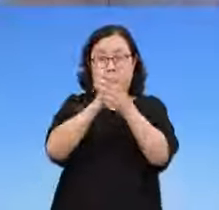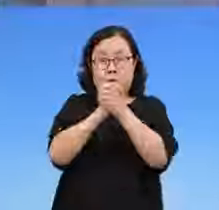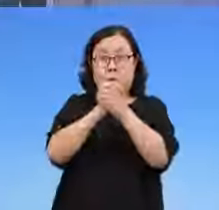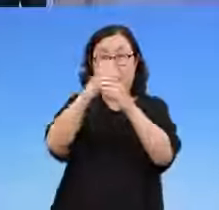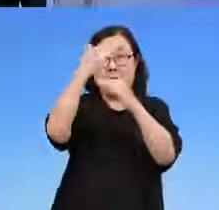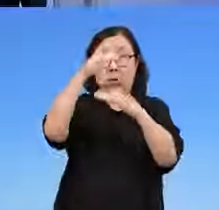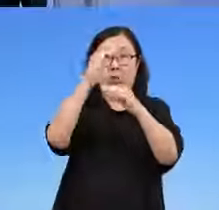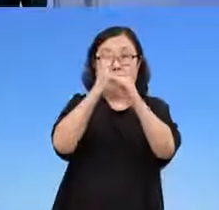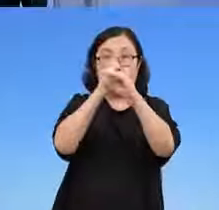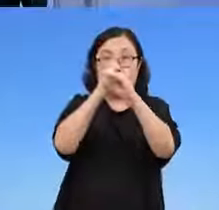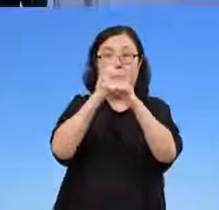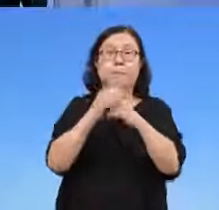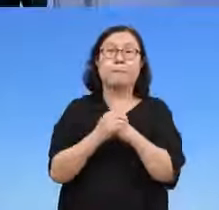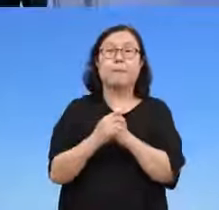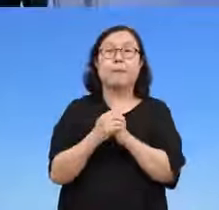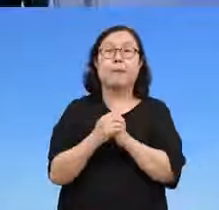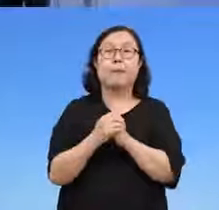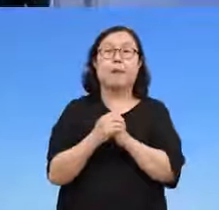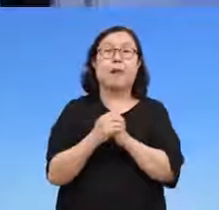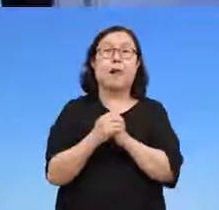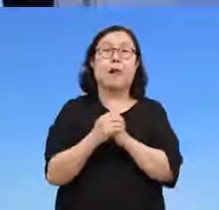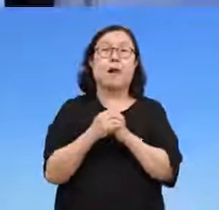있더라고요.